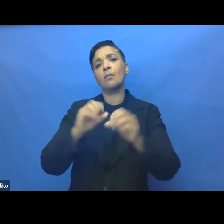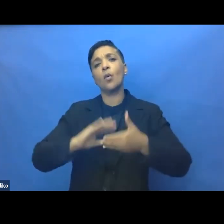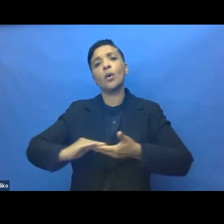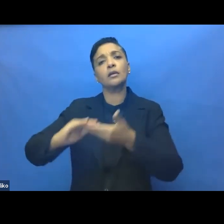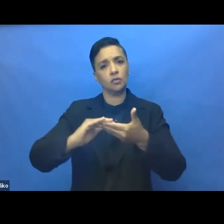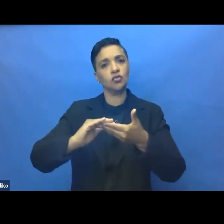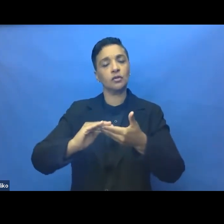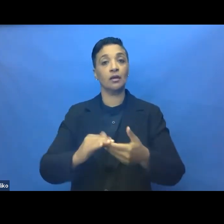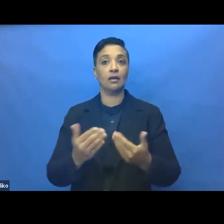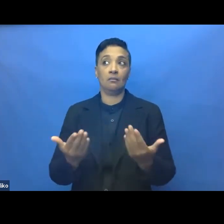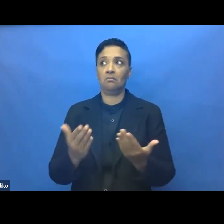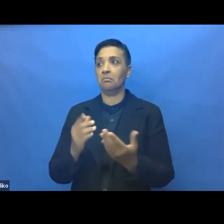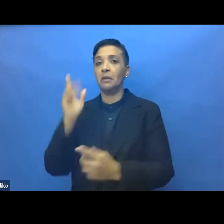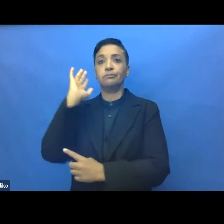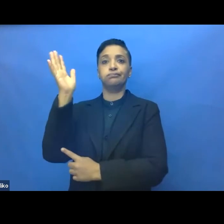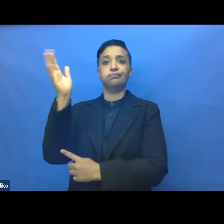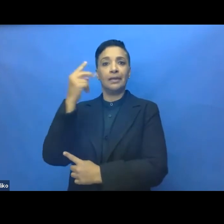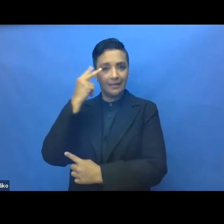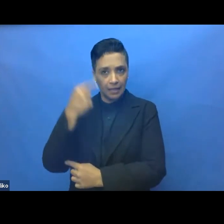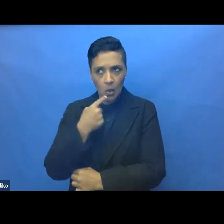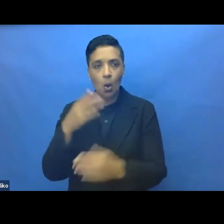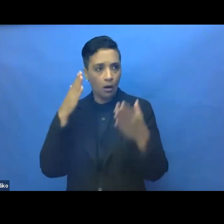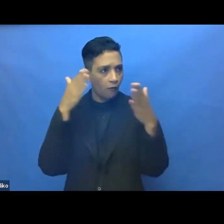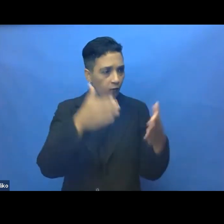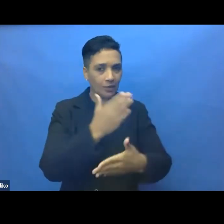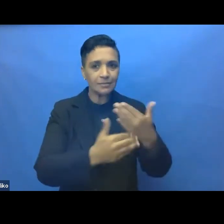du Bureau international du travail,